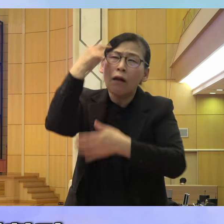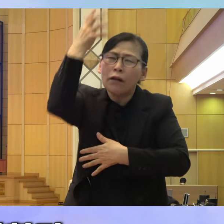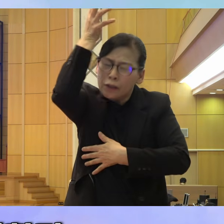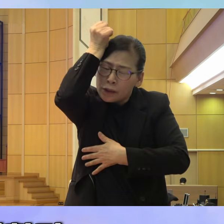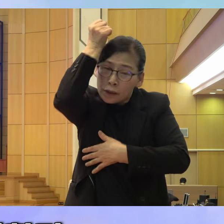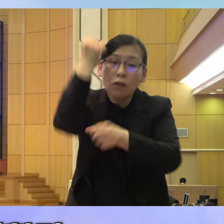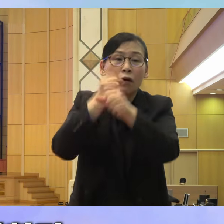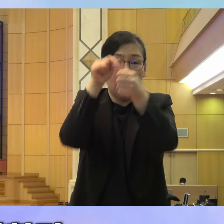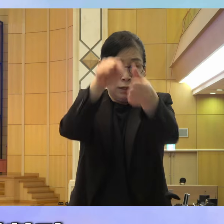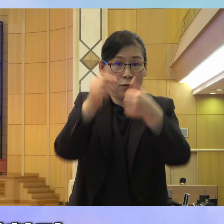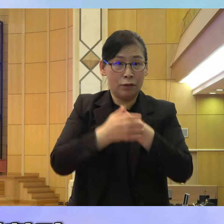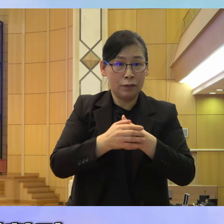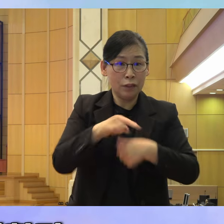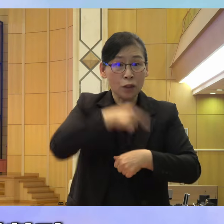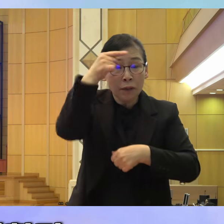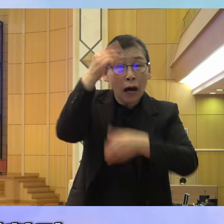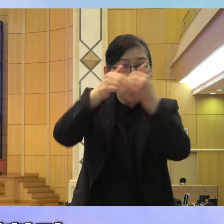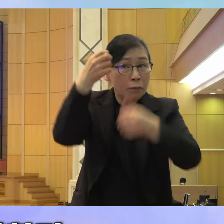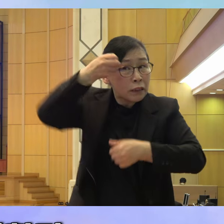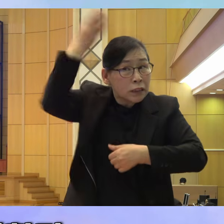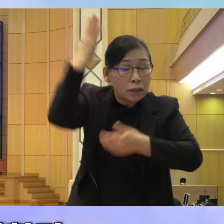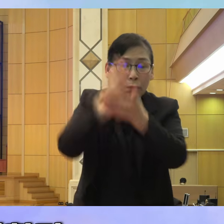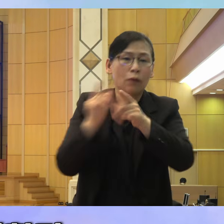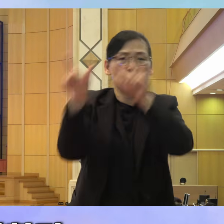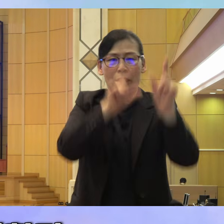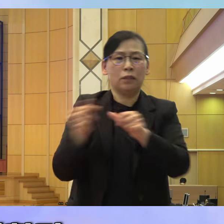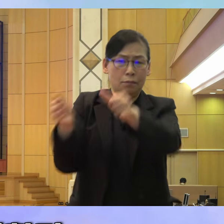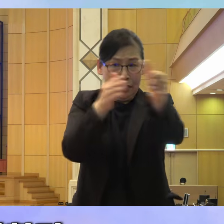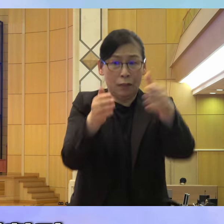기억하라는 거예요. 하나님을 잊지 말고 사세요.